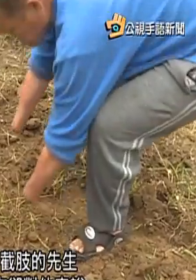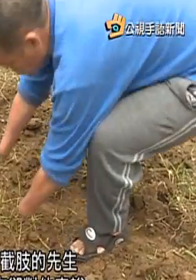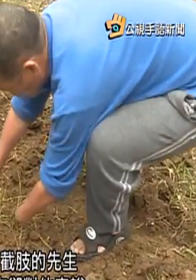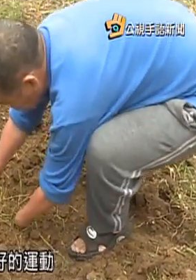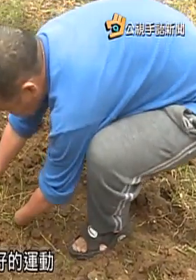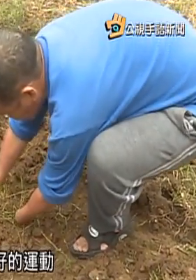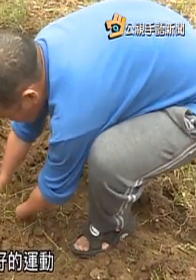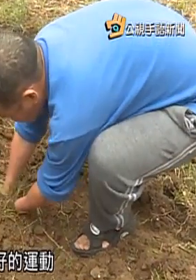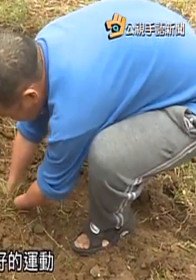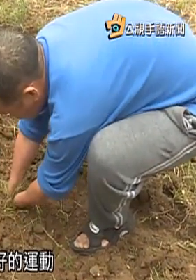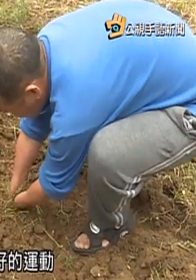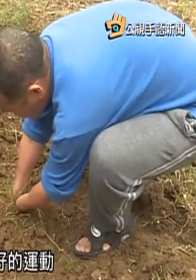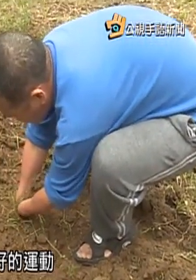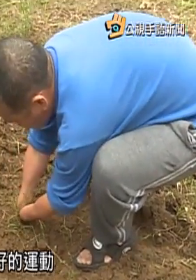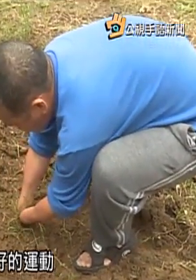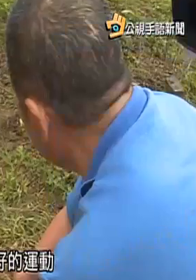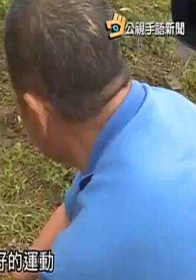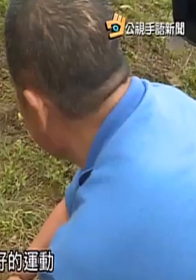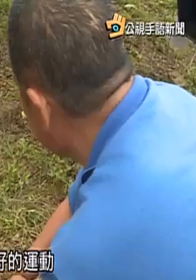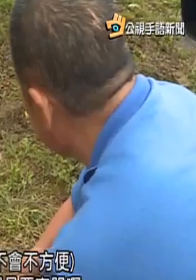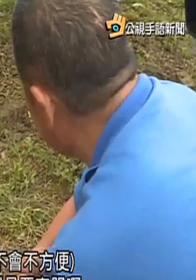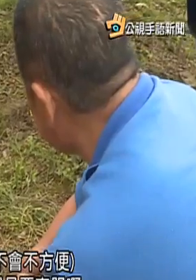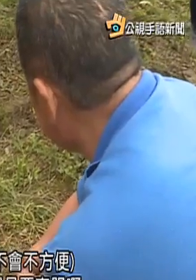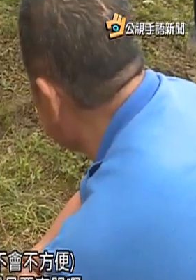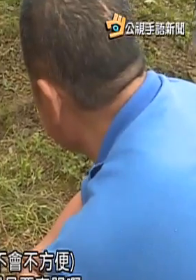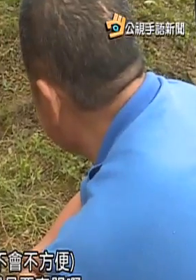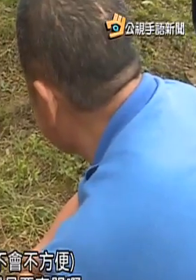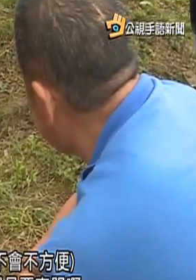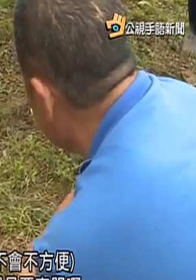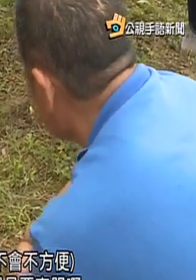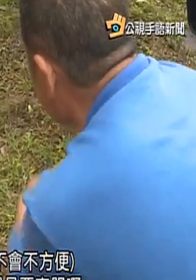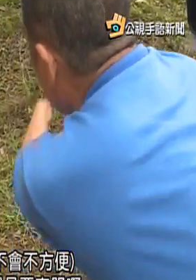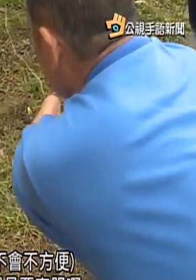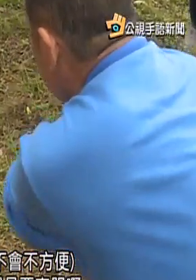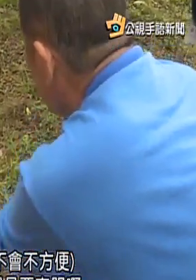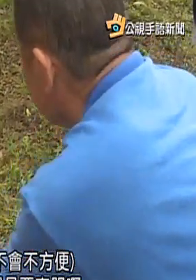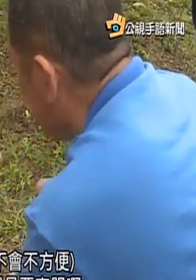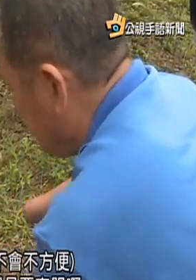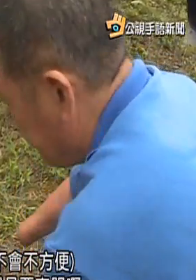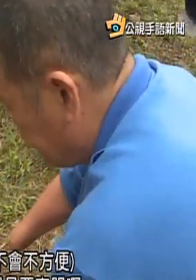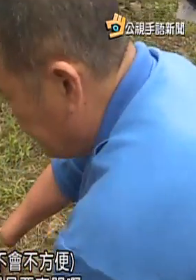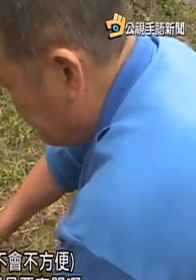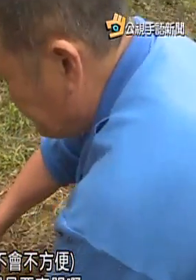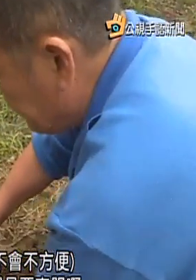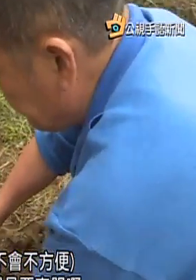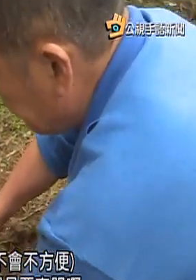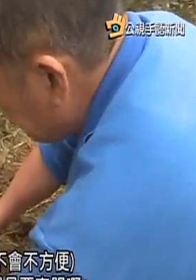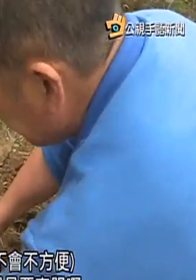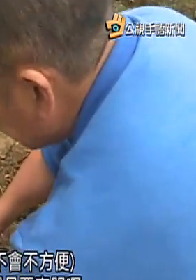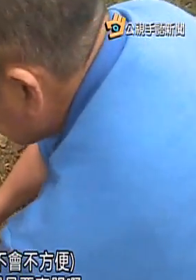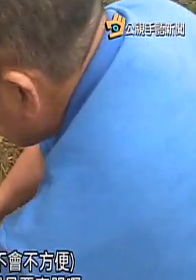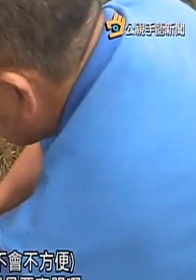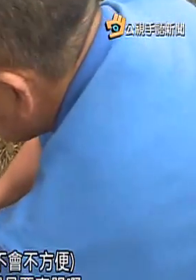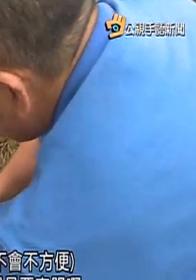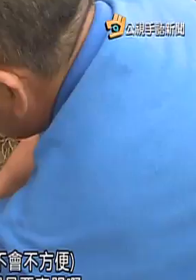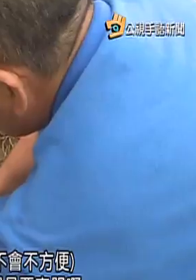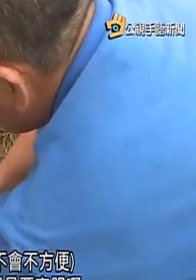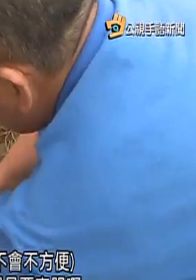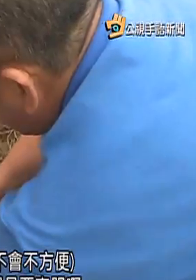可是相当好的运动。 你手这样会不会不方便？ 稍微会 啊。 可是还是要克服啊！ 你